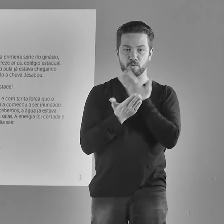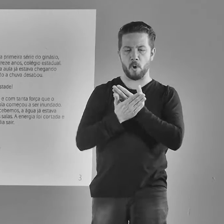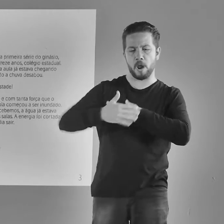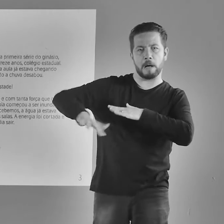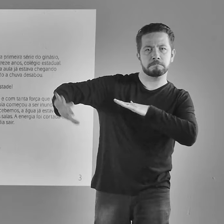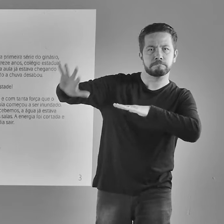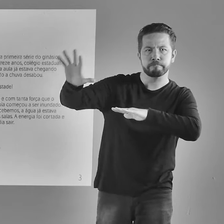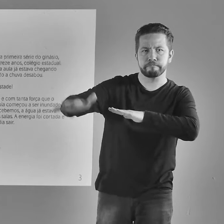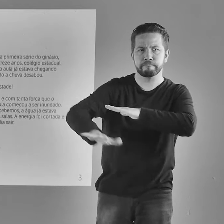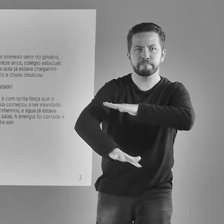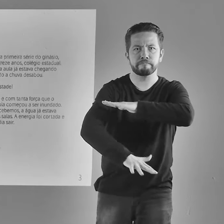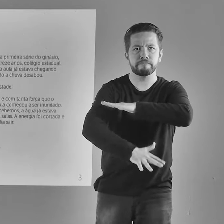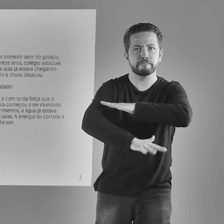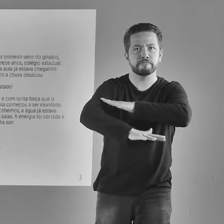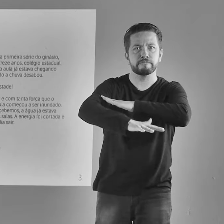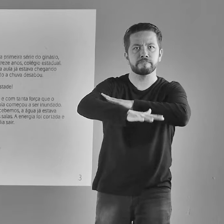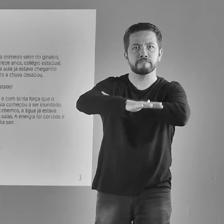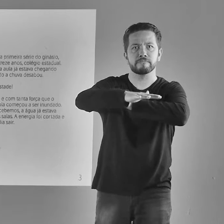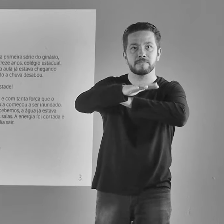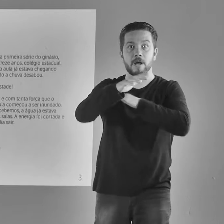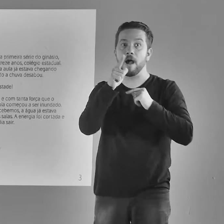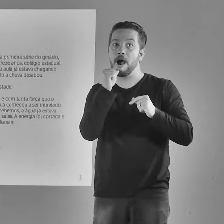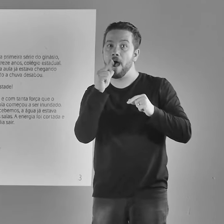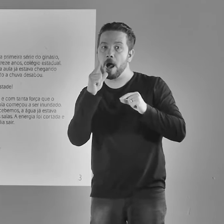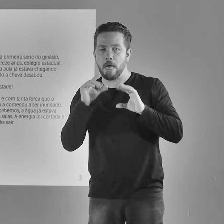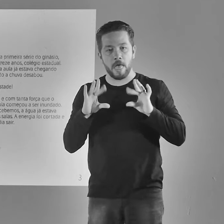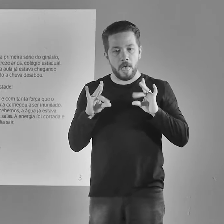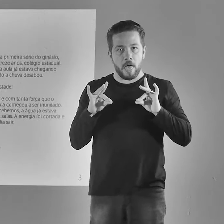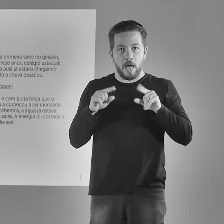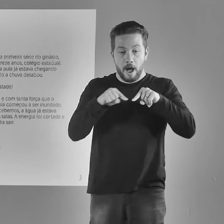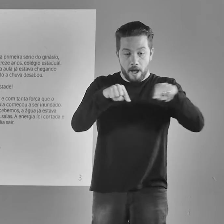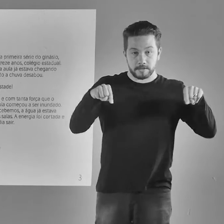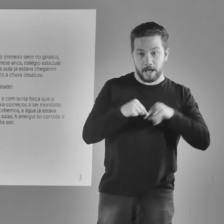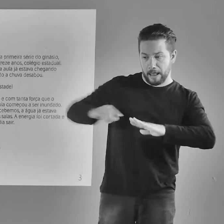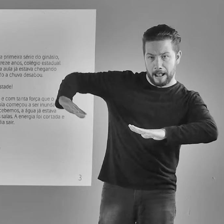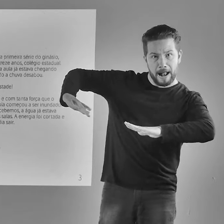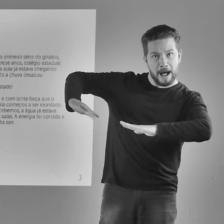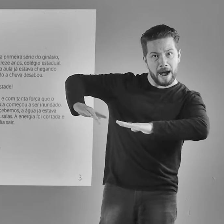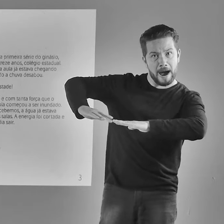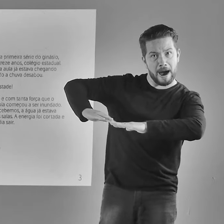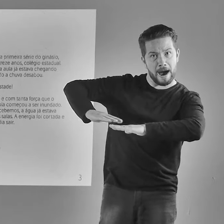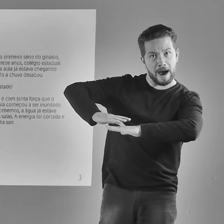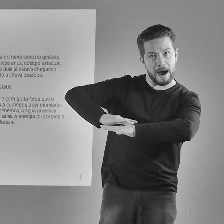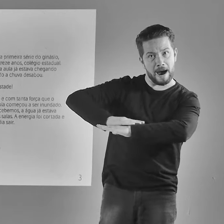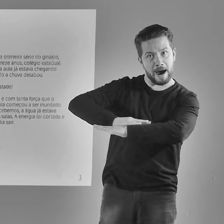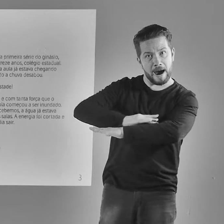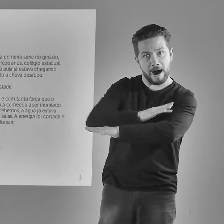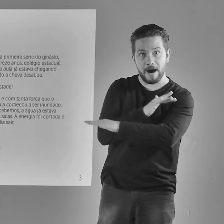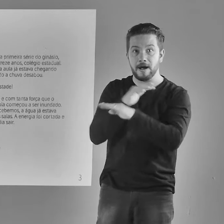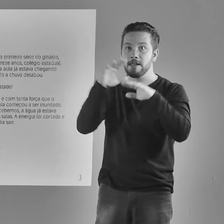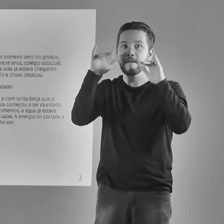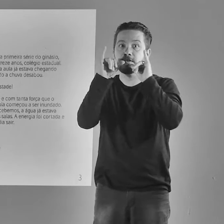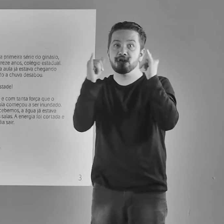a ser inundado. E quando percebemos, a água já estava entrando nas salas. A energia foi